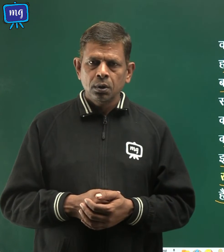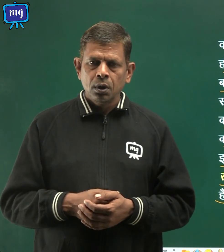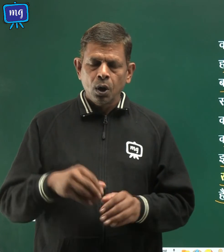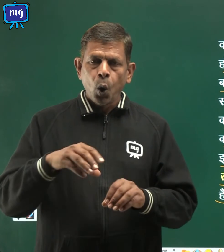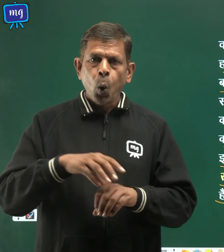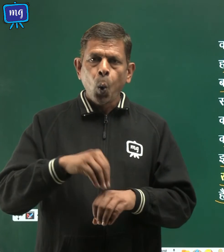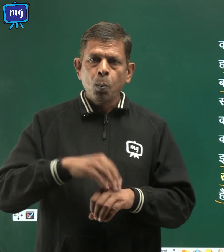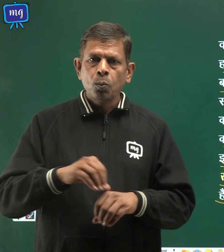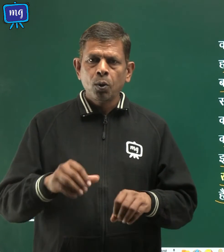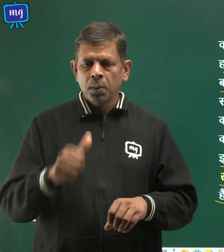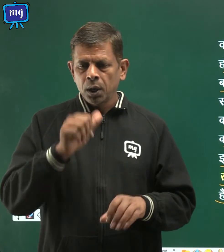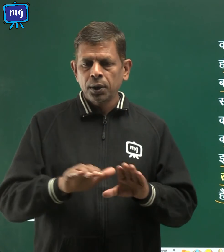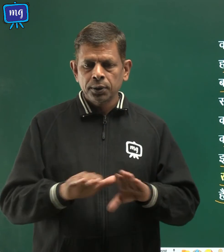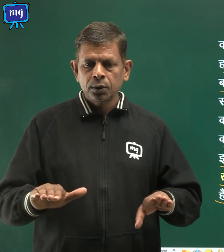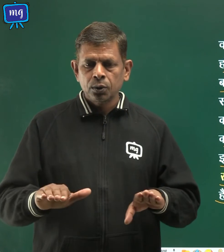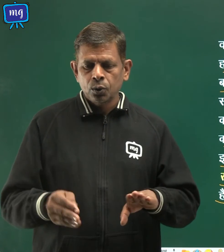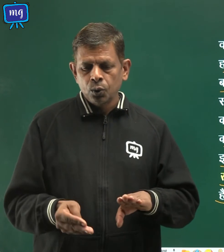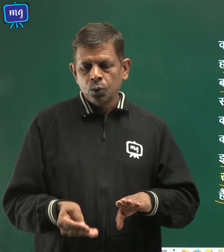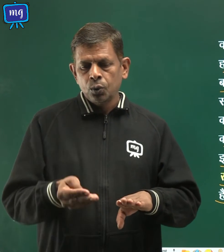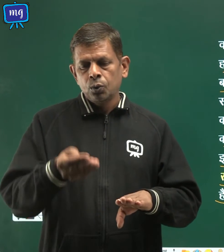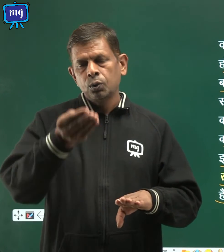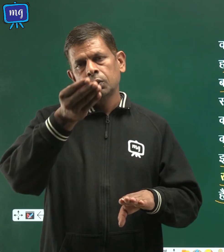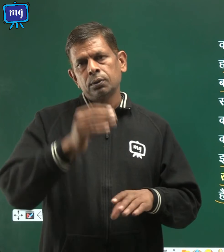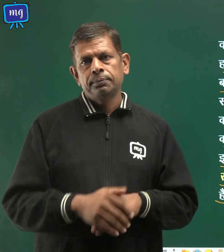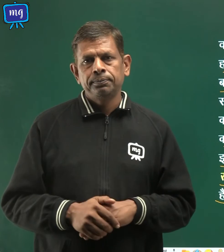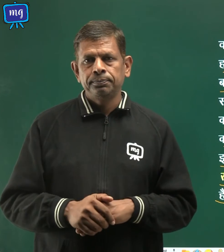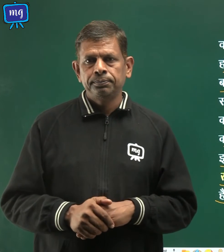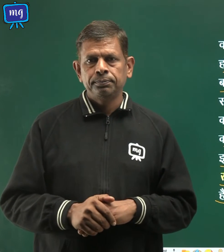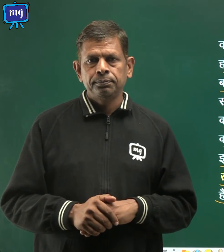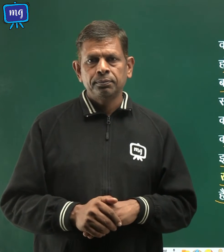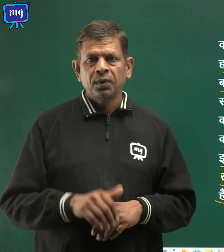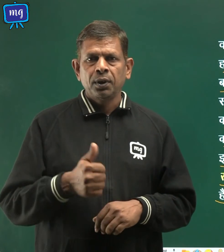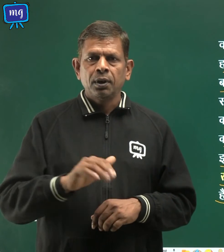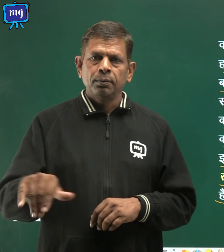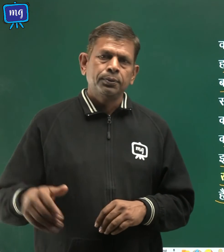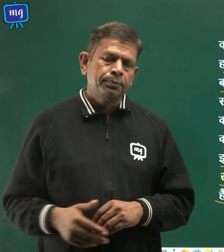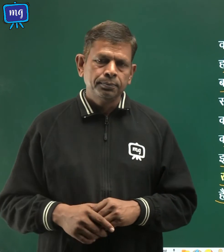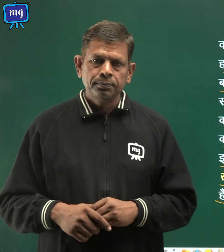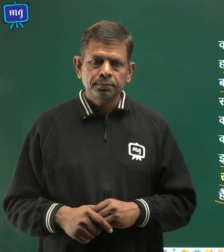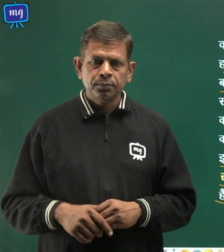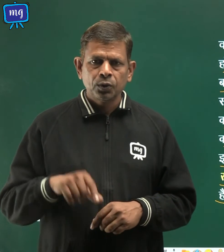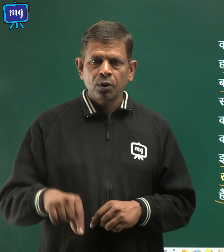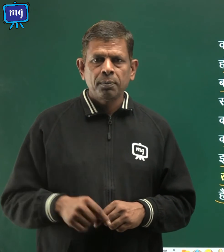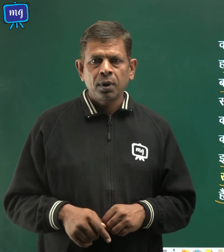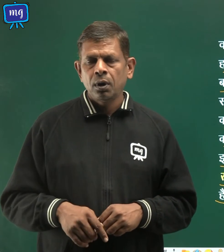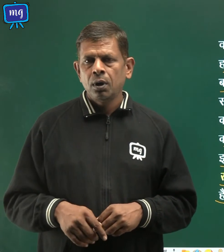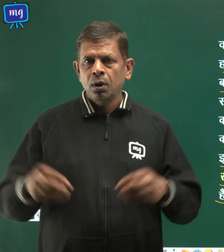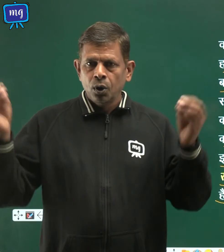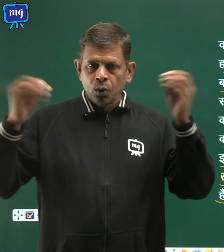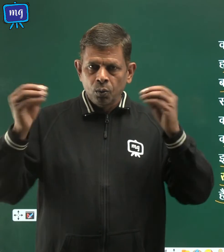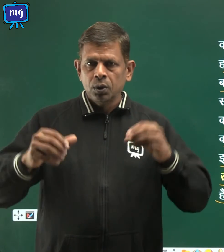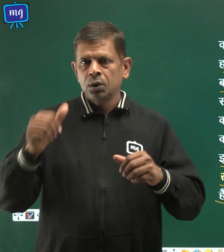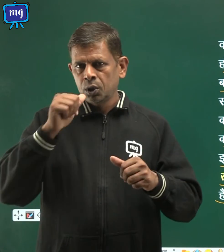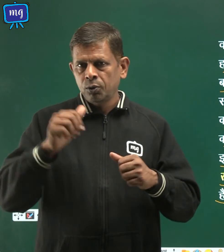भूमजल स्तर को ऊंचा करता है। ठीक है बच्चों, तो हमें वर्षा जल को भी